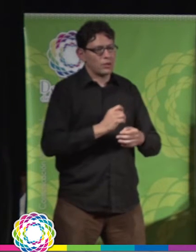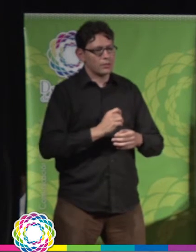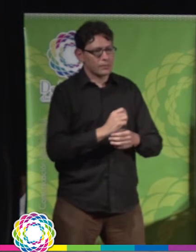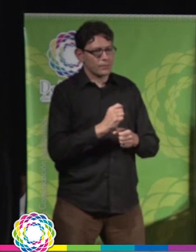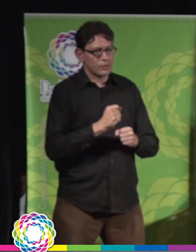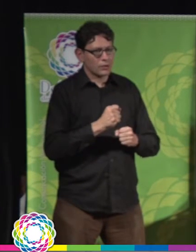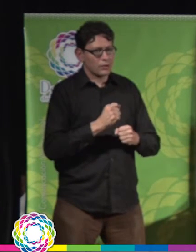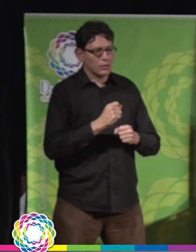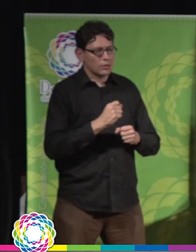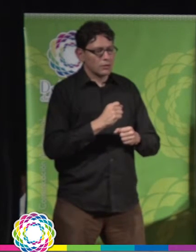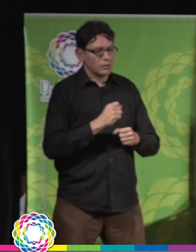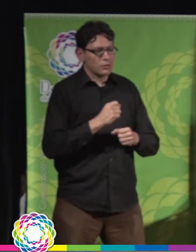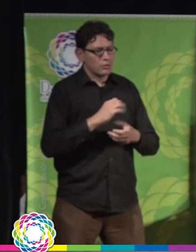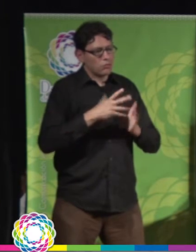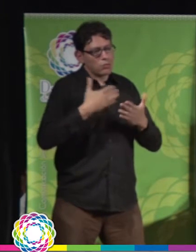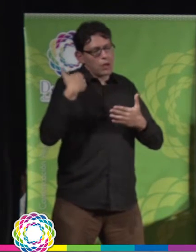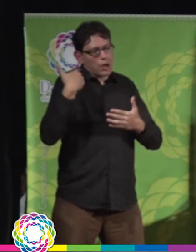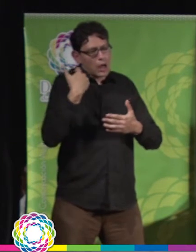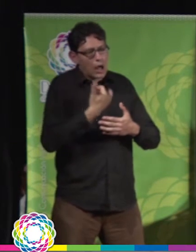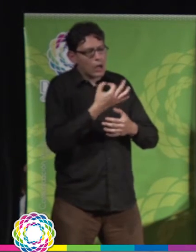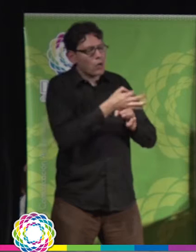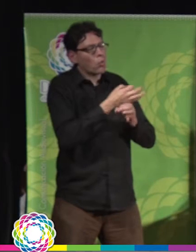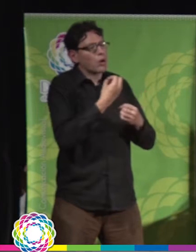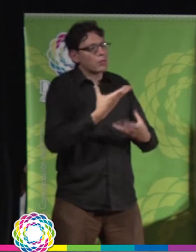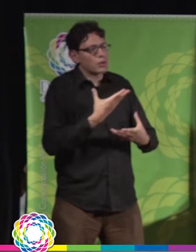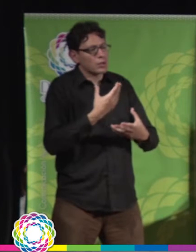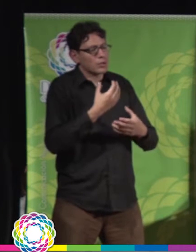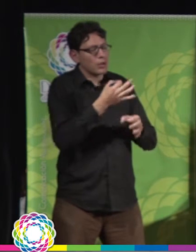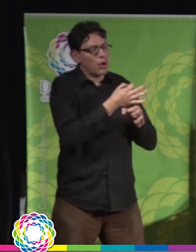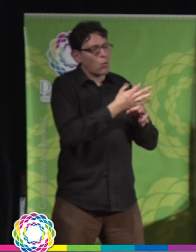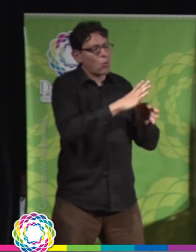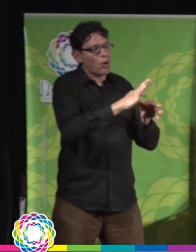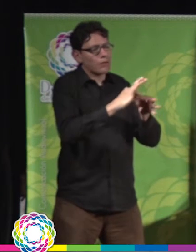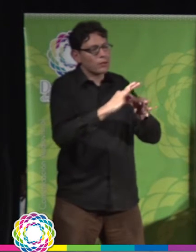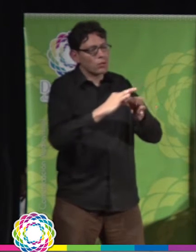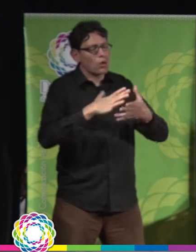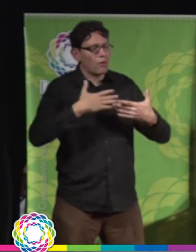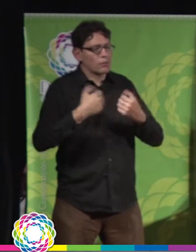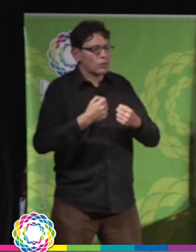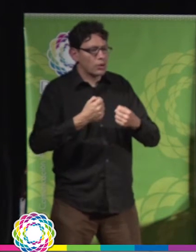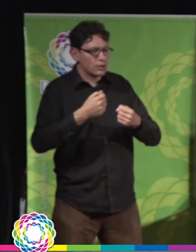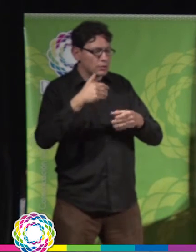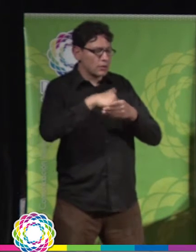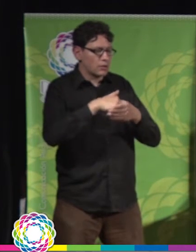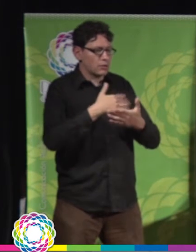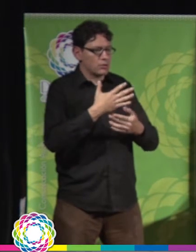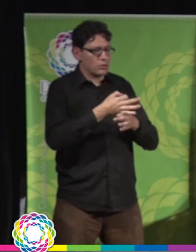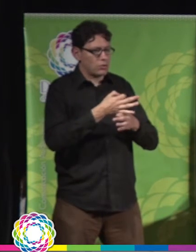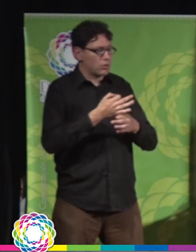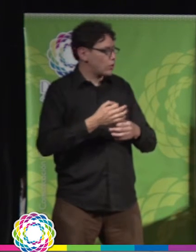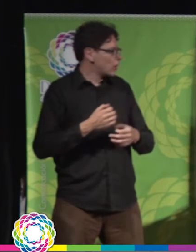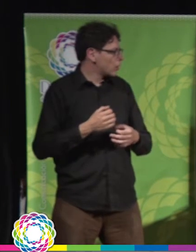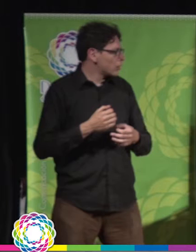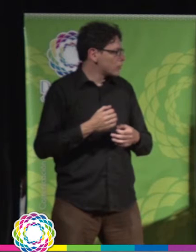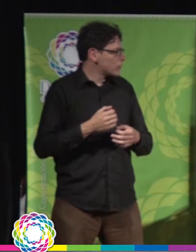sino que en general cuando aparecen las escuelas en los medios aparecen vinculados a la violencia escolar. Es la